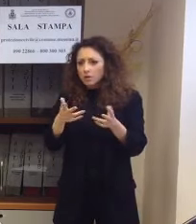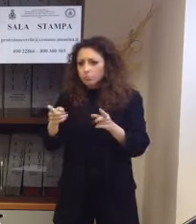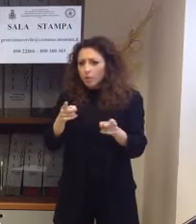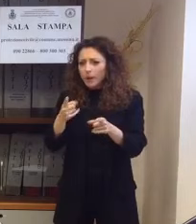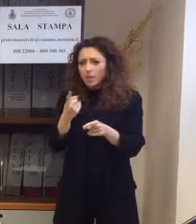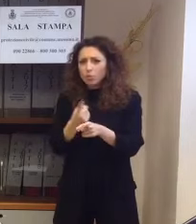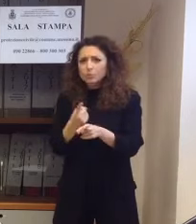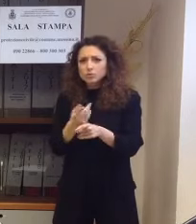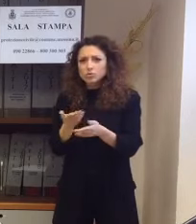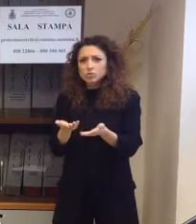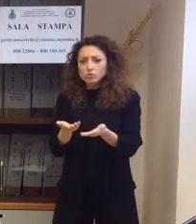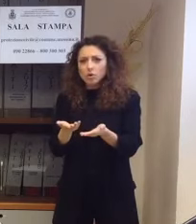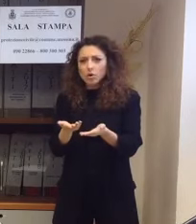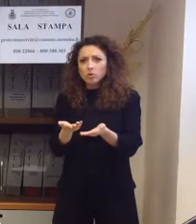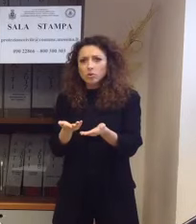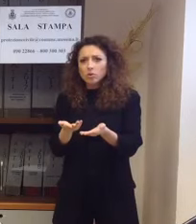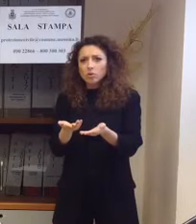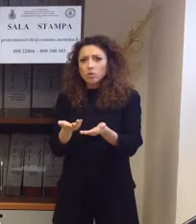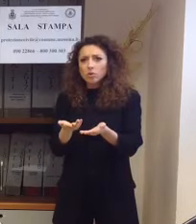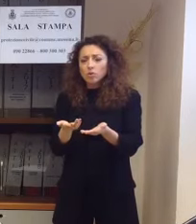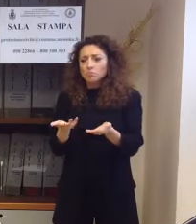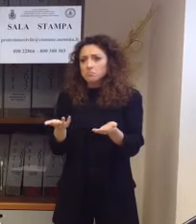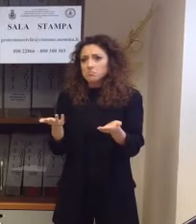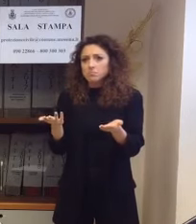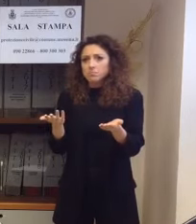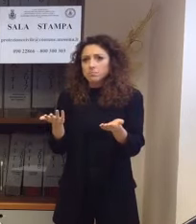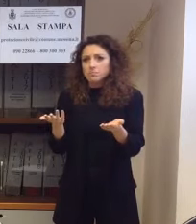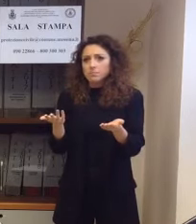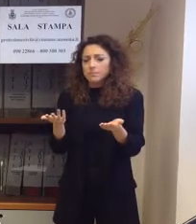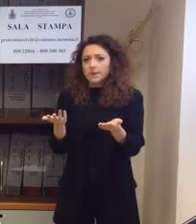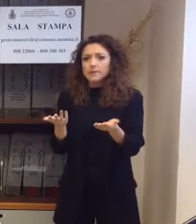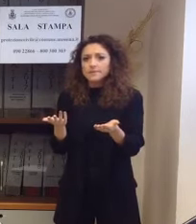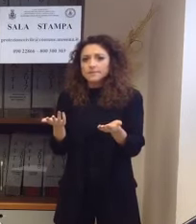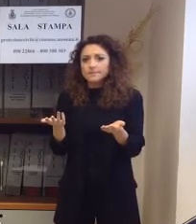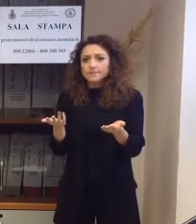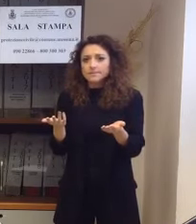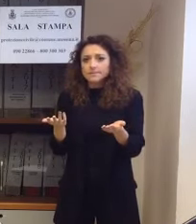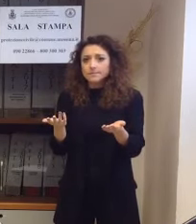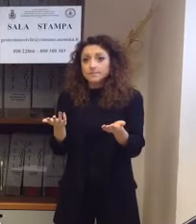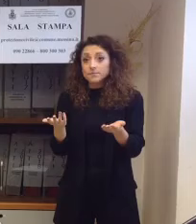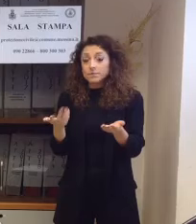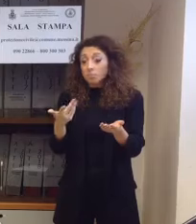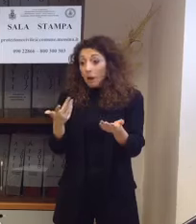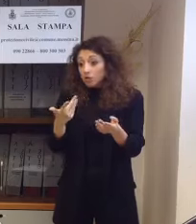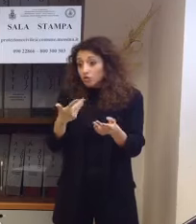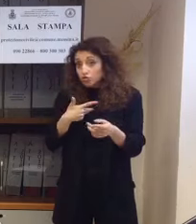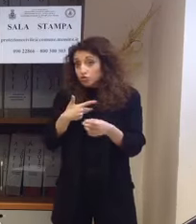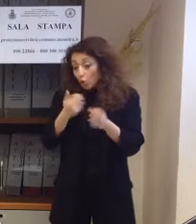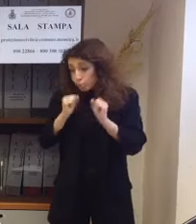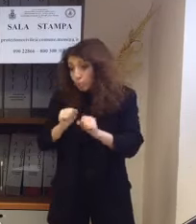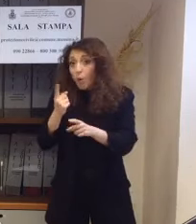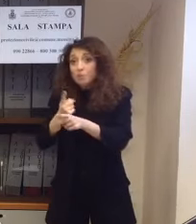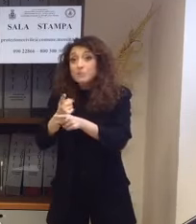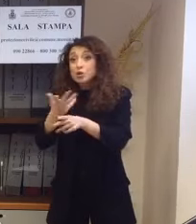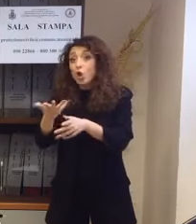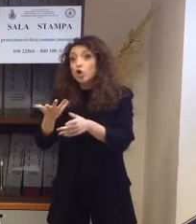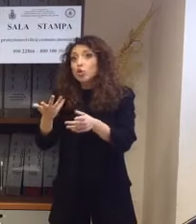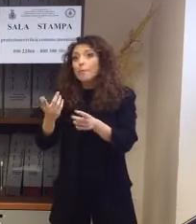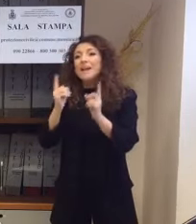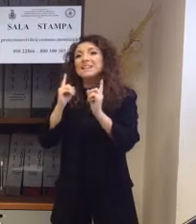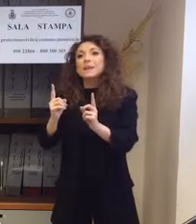magari c'è, ma è meno ovviamente urgente o anche di